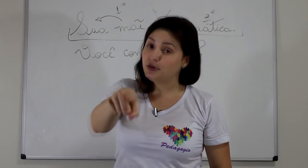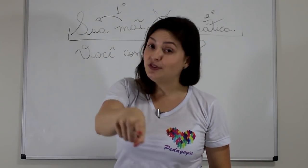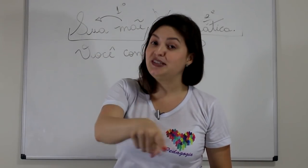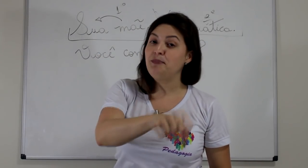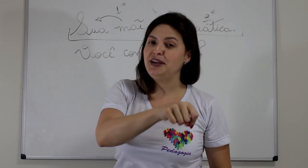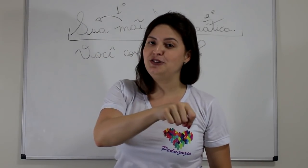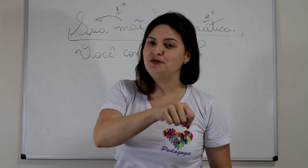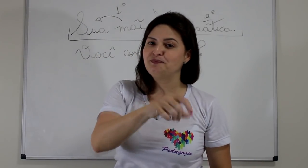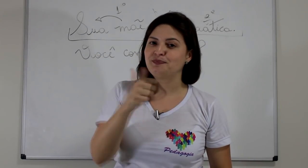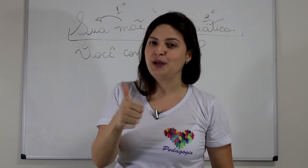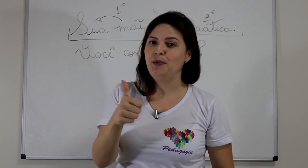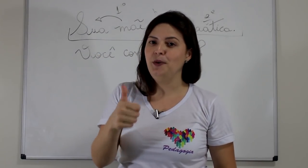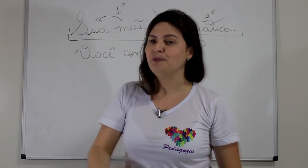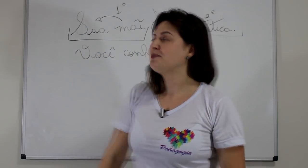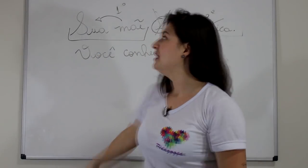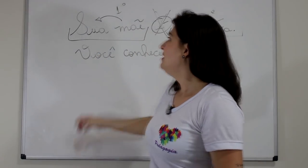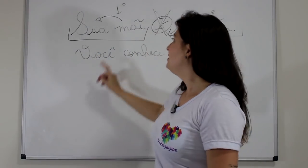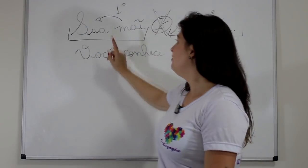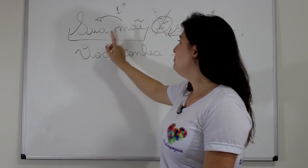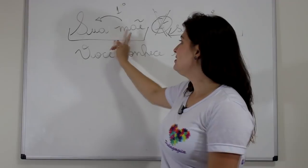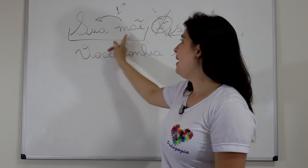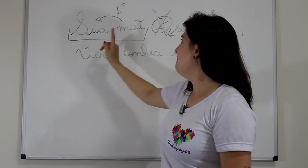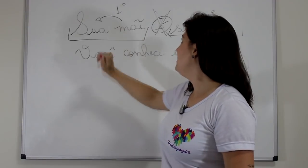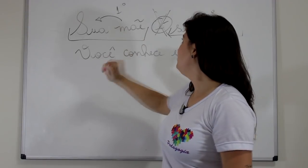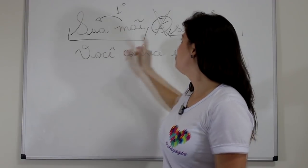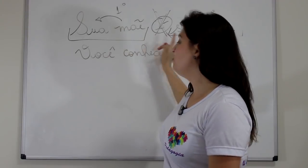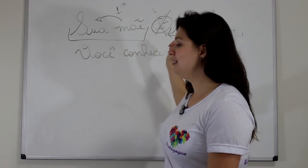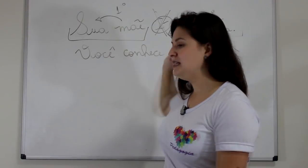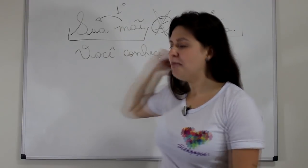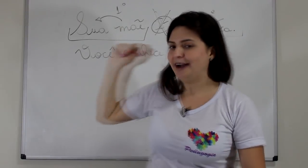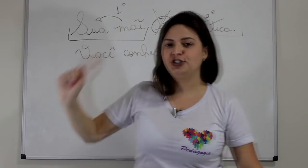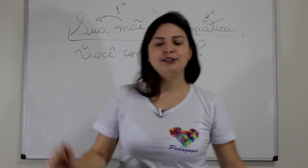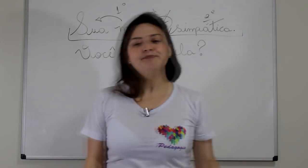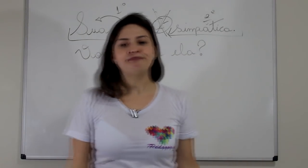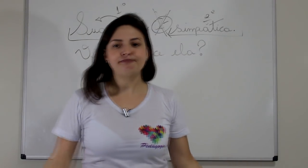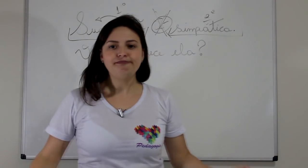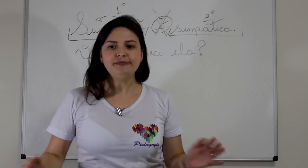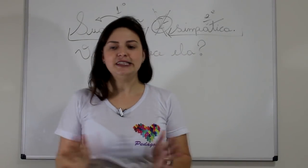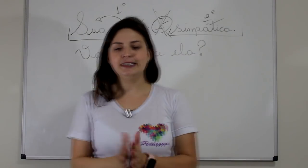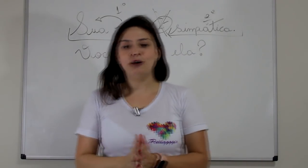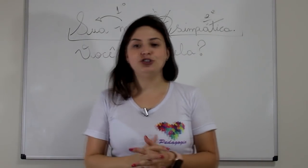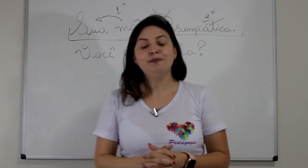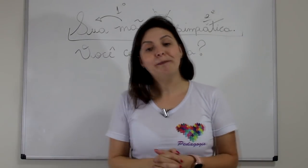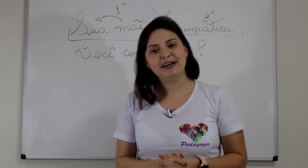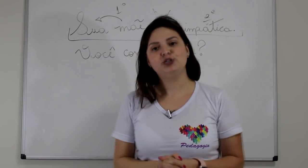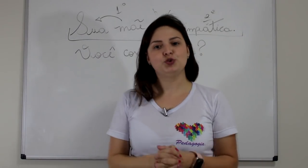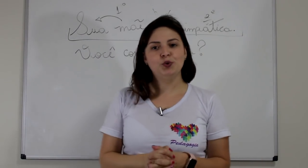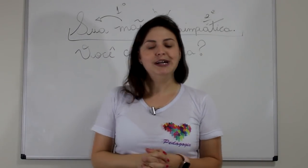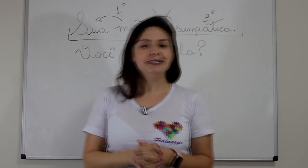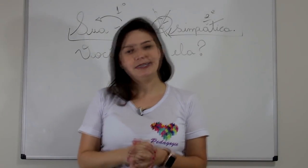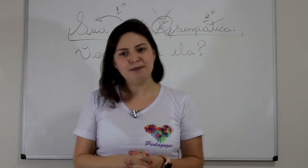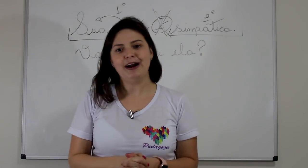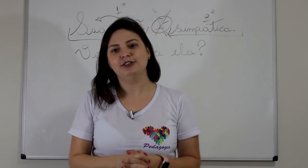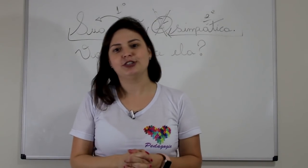Porque você aprende, tá bom? Então vamos lá. Mãe sua simpática. Sinal de mãe sua simpática.